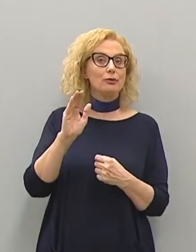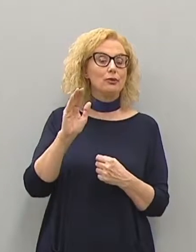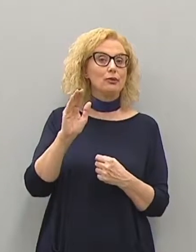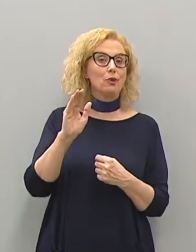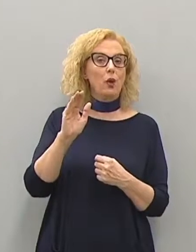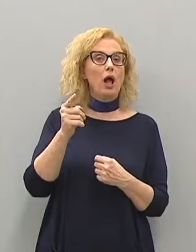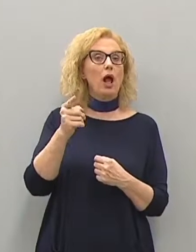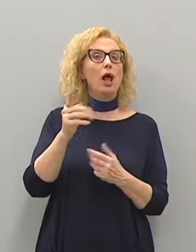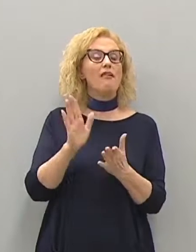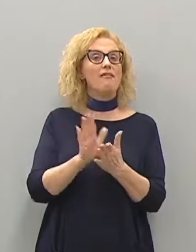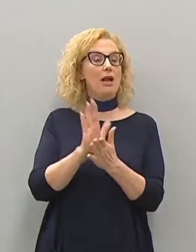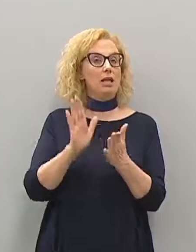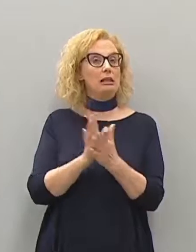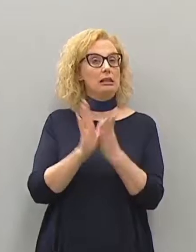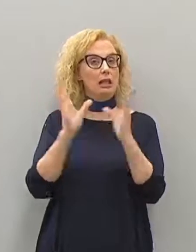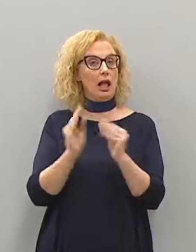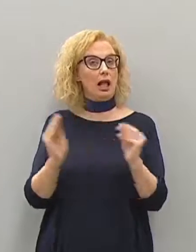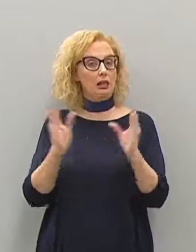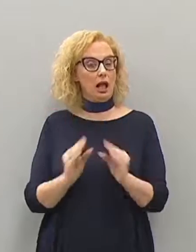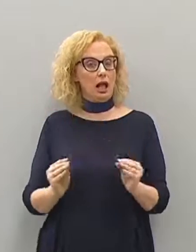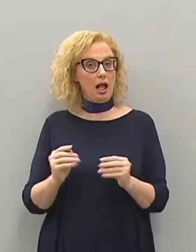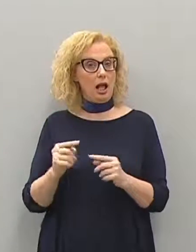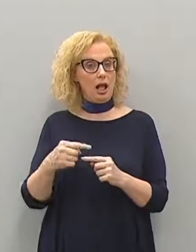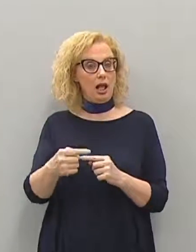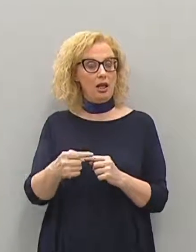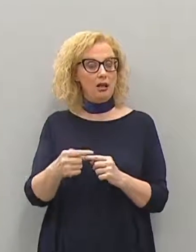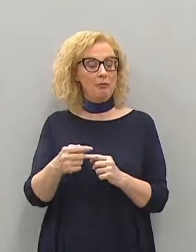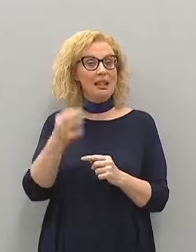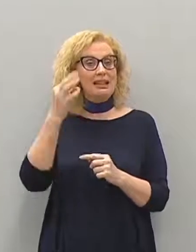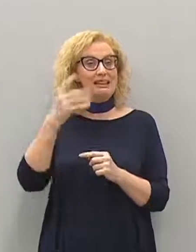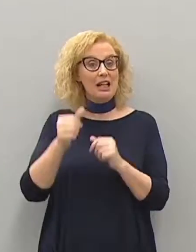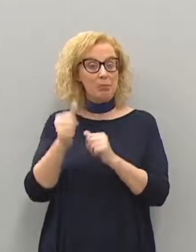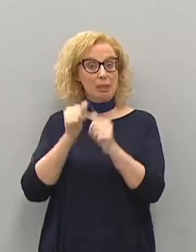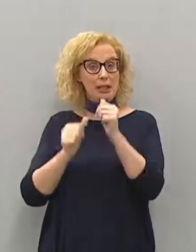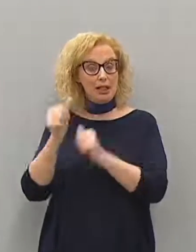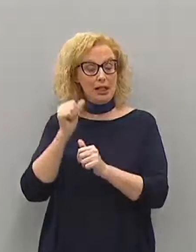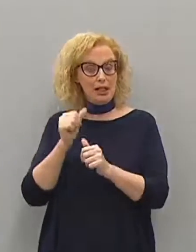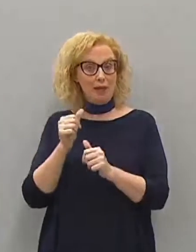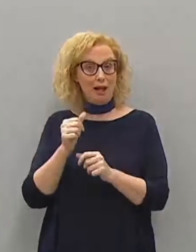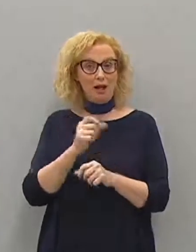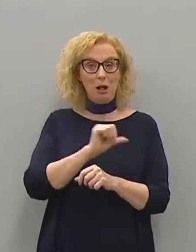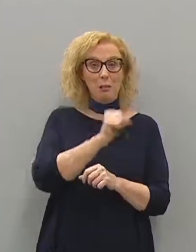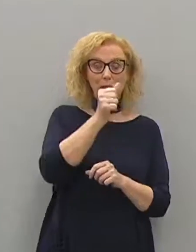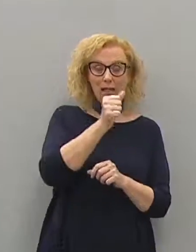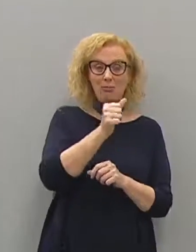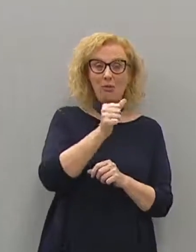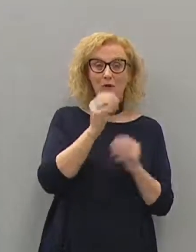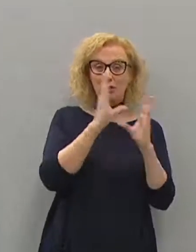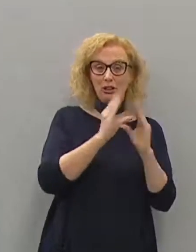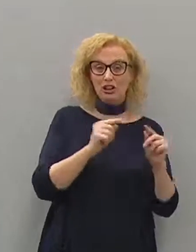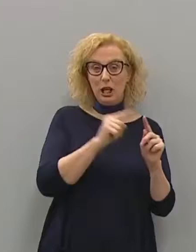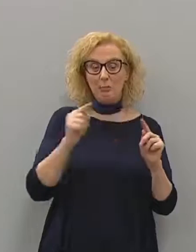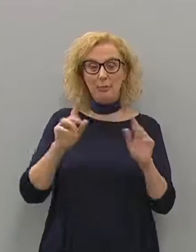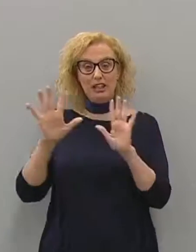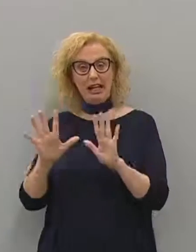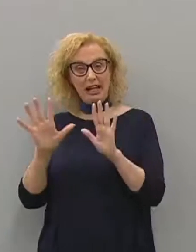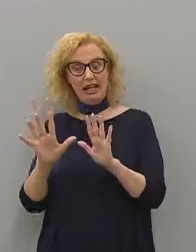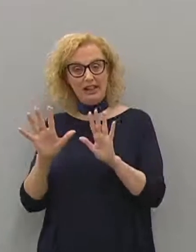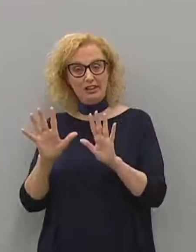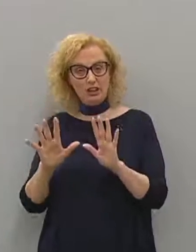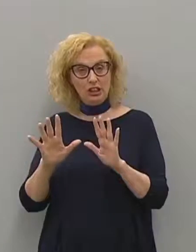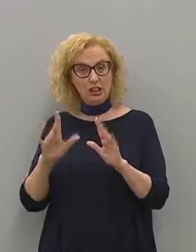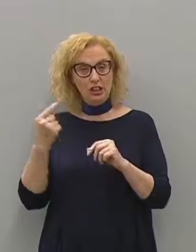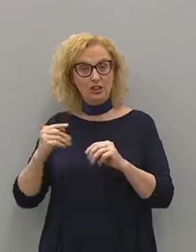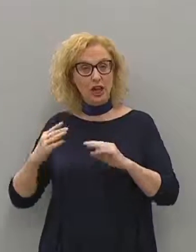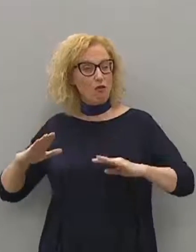festività natalizie perché se prima delle festività natalizie cioè tra il primo di dicembre il 10 dicembre abbiamo avuto